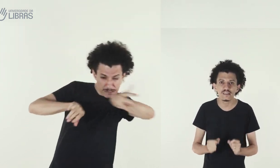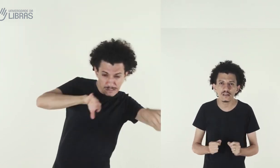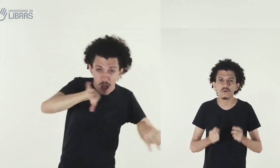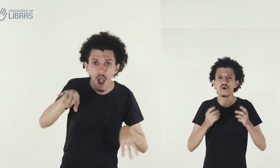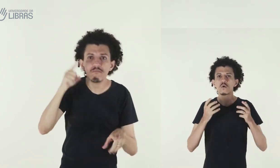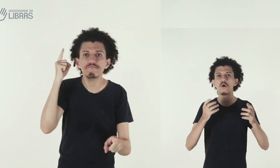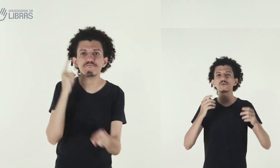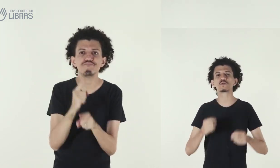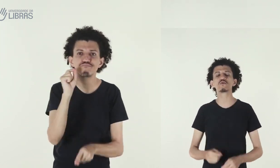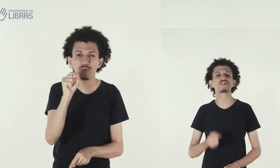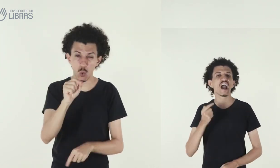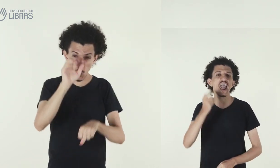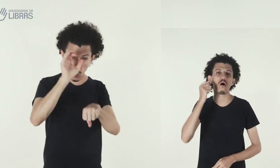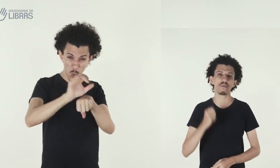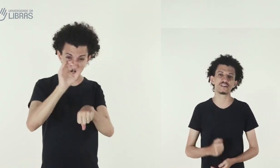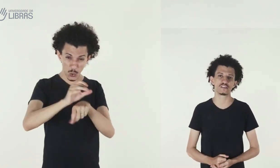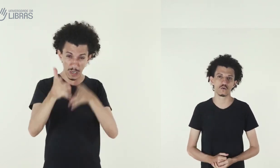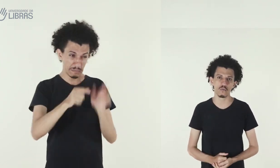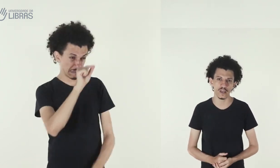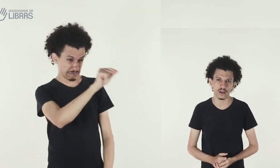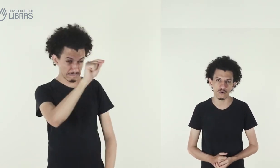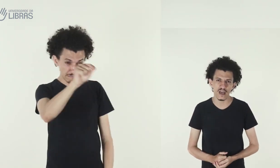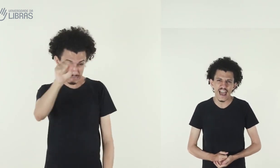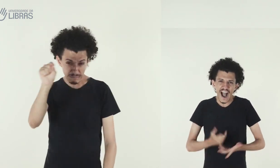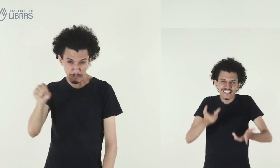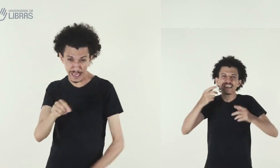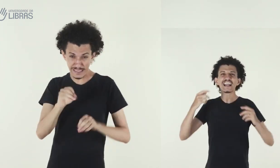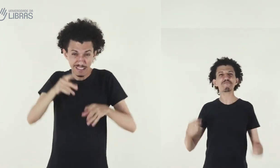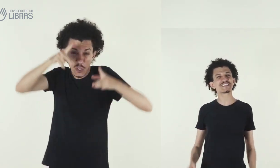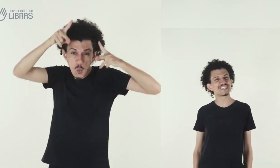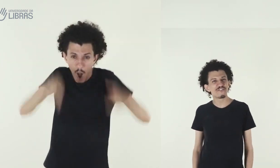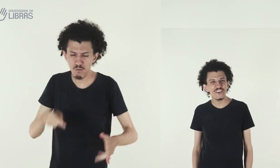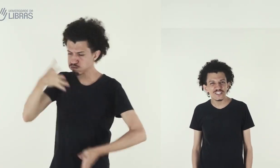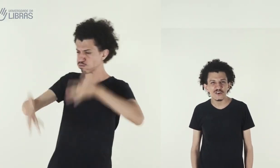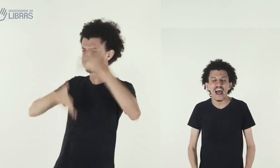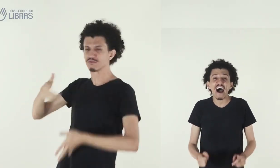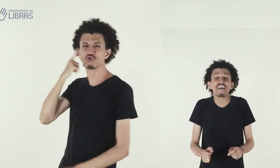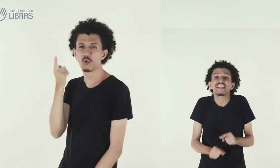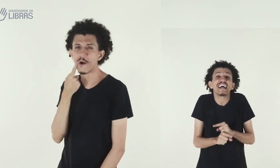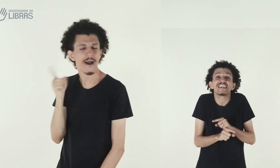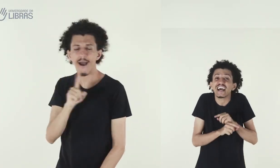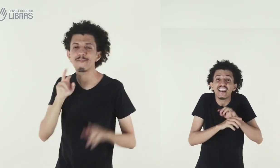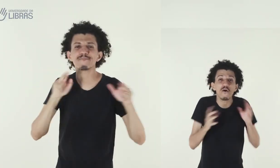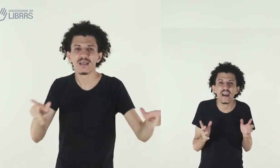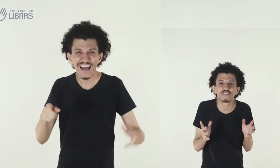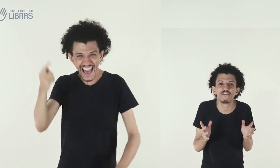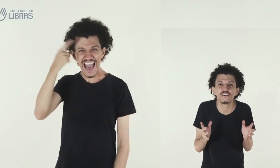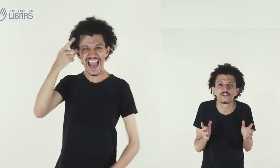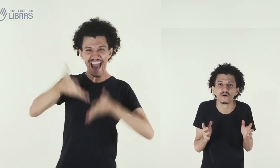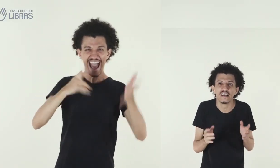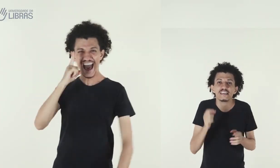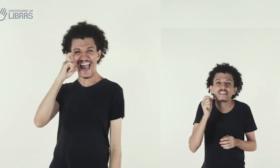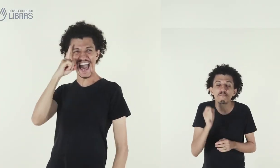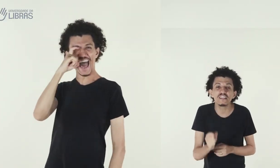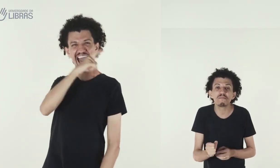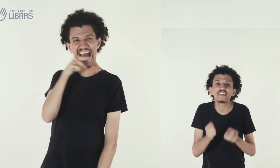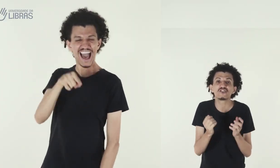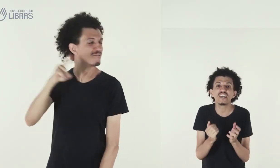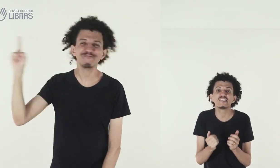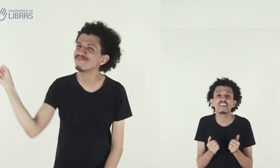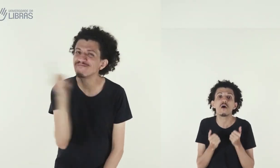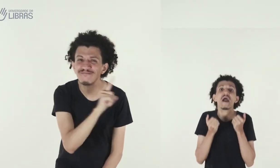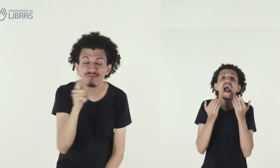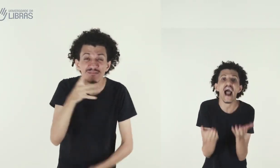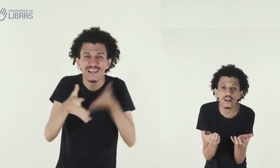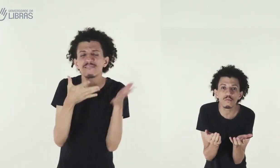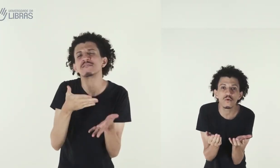não ensinam como os surdos realmente se comunicam. Acha que a Libras é difícil? A verdade é que ela não é difícil. Simplesmente